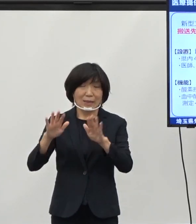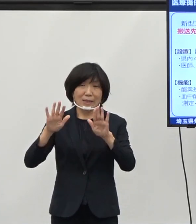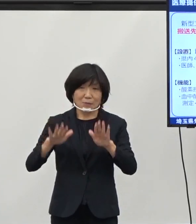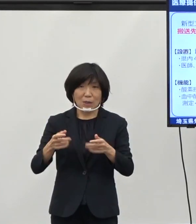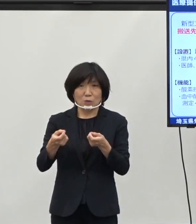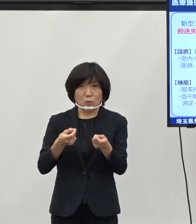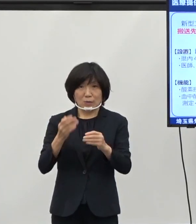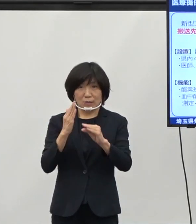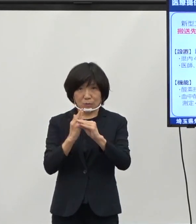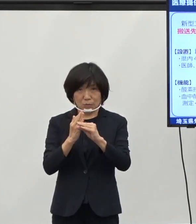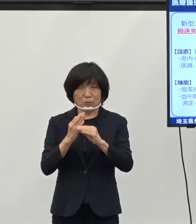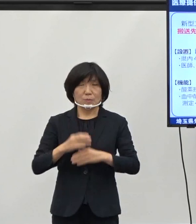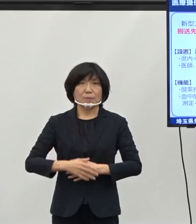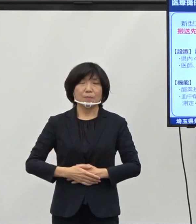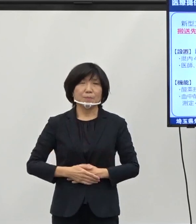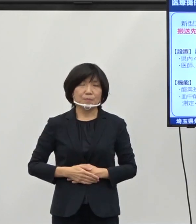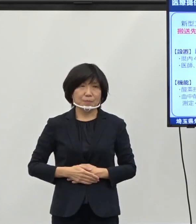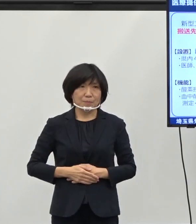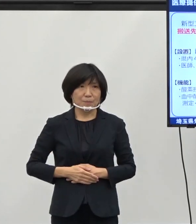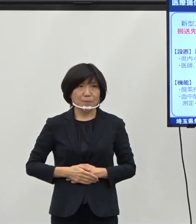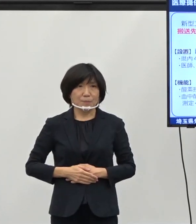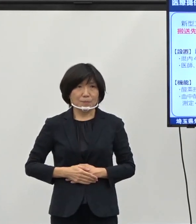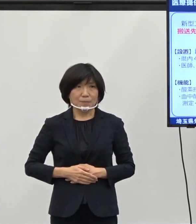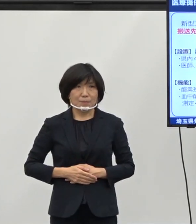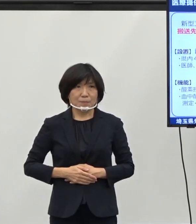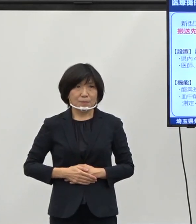中であります。